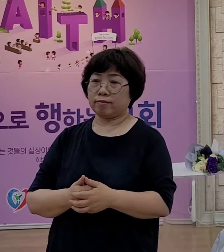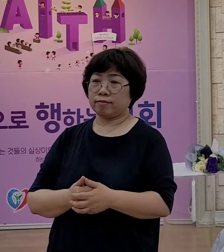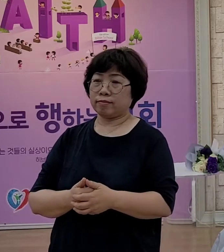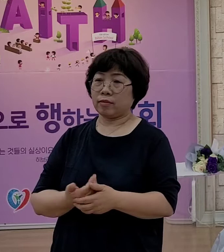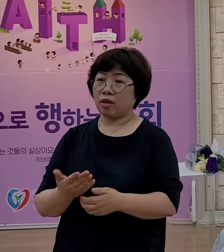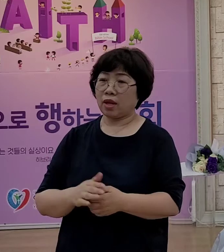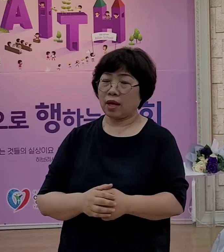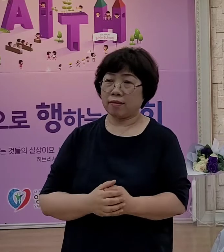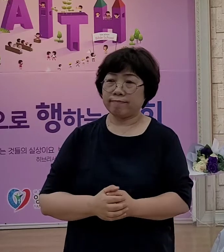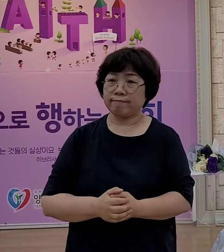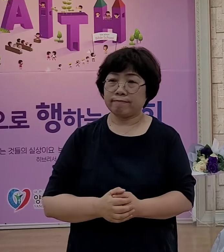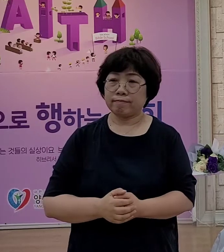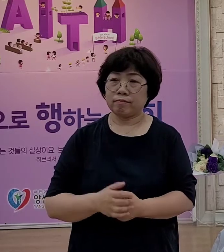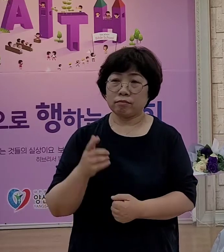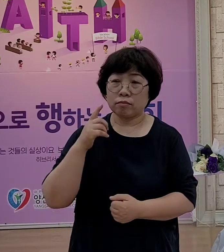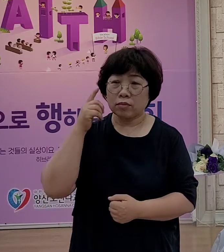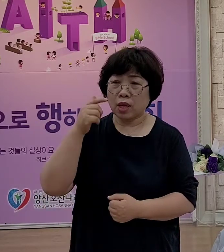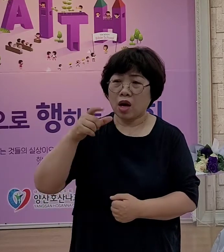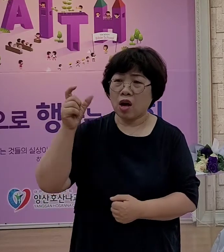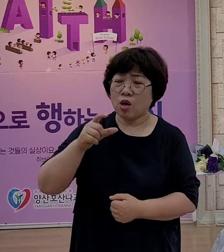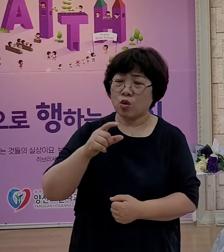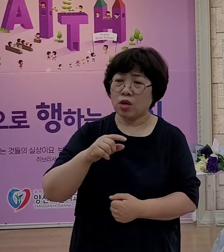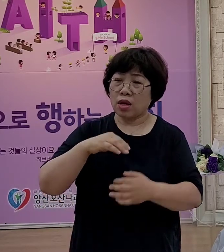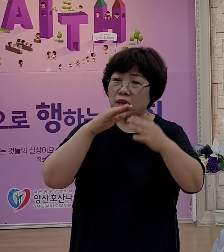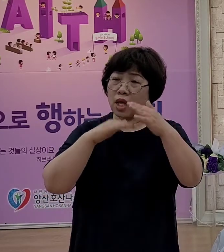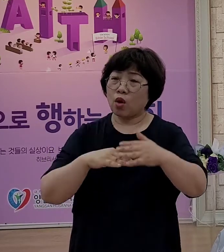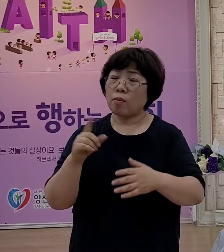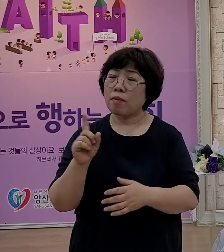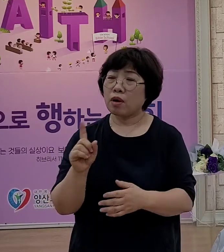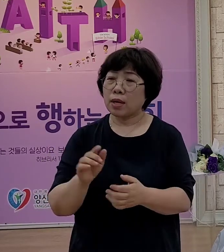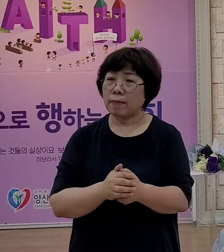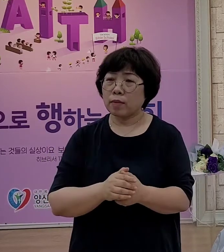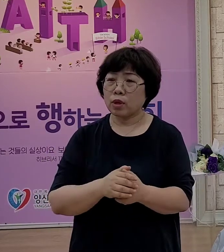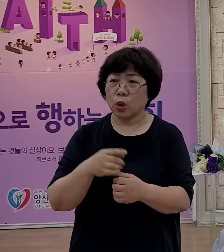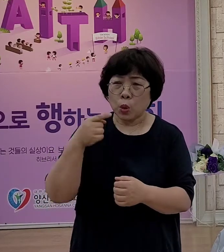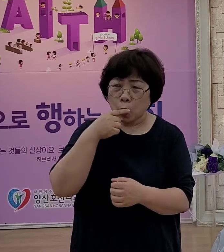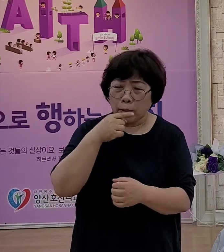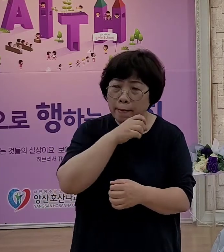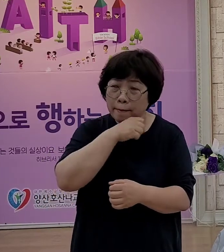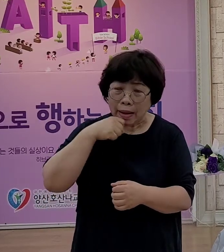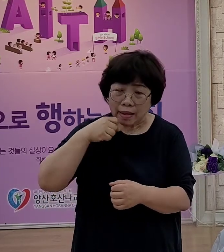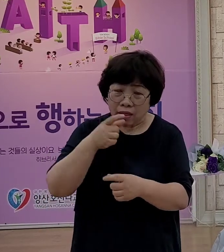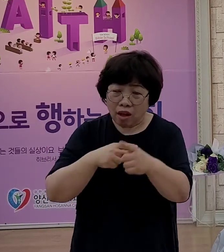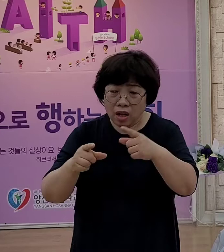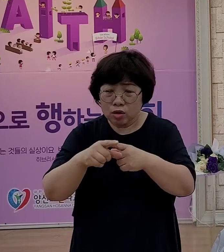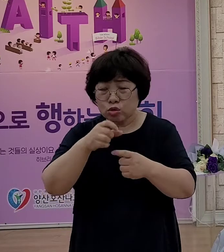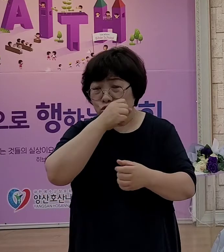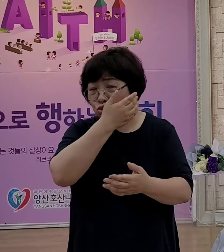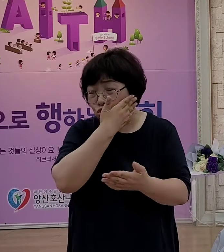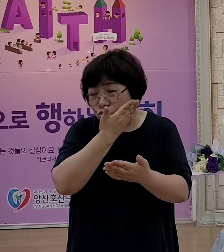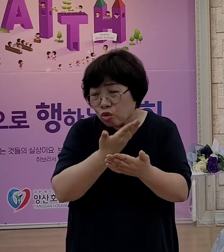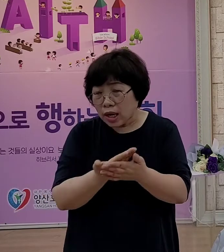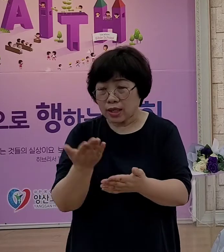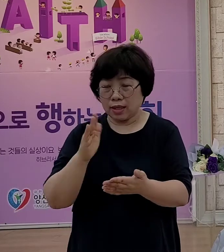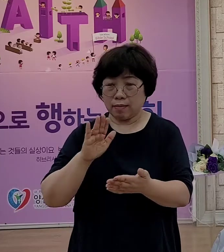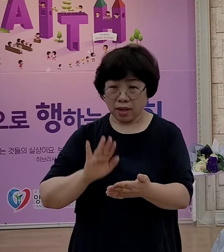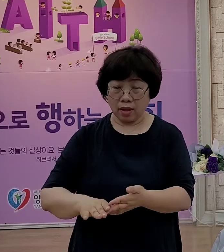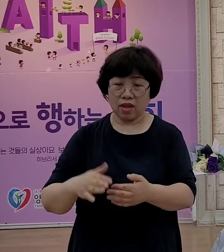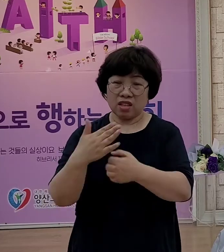제가 강조하고자 하는 말은 이 소금으로 맛을 내는 것도 중요하지만 더 중요한 게 뭐라고요? 은혜